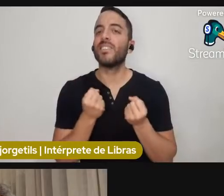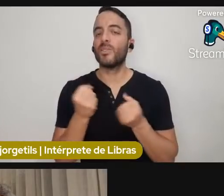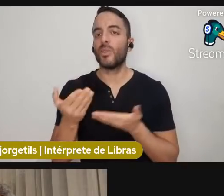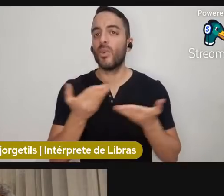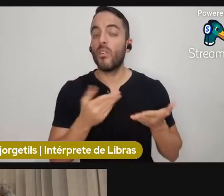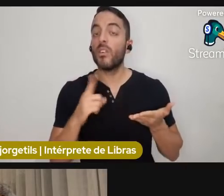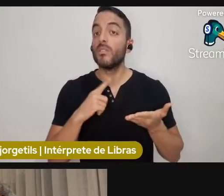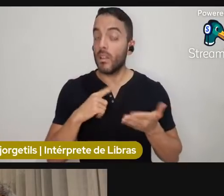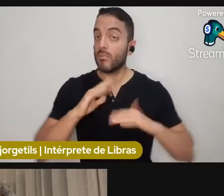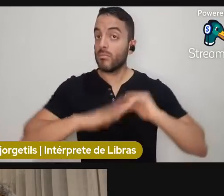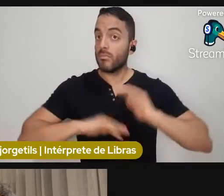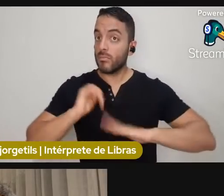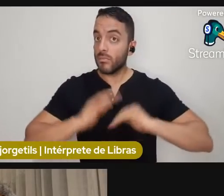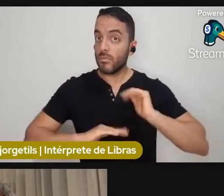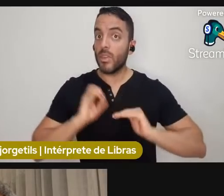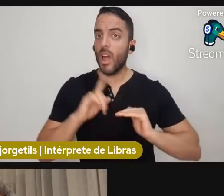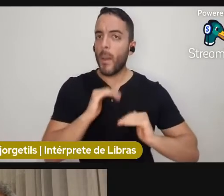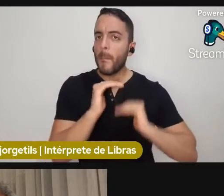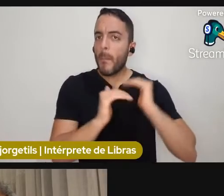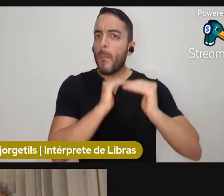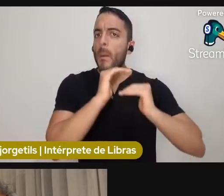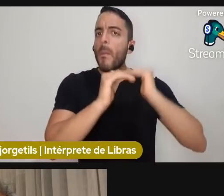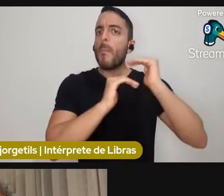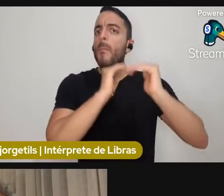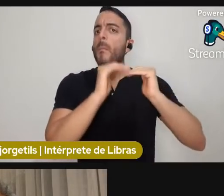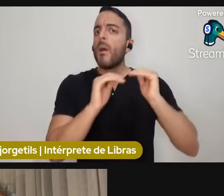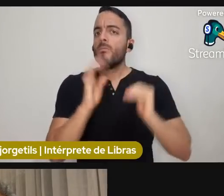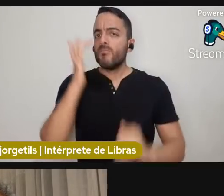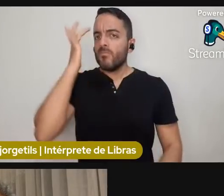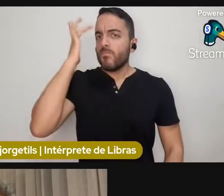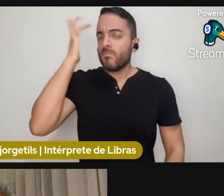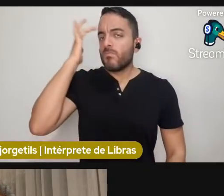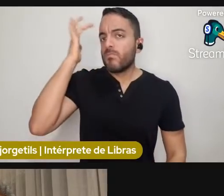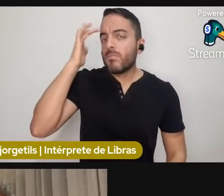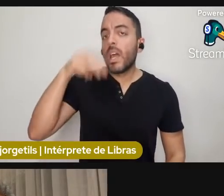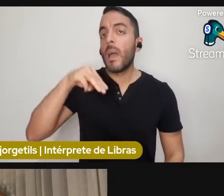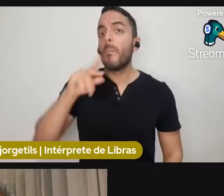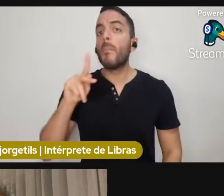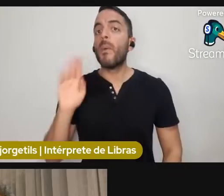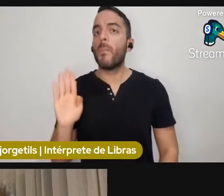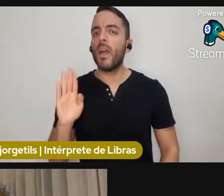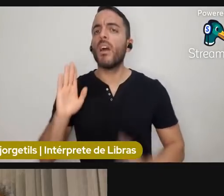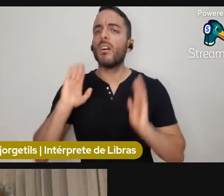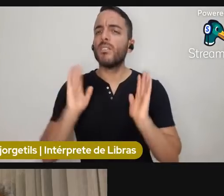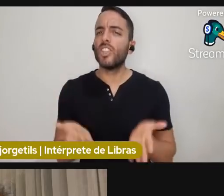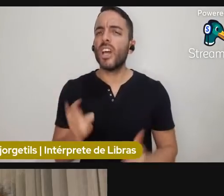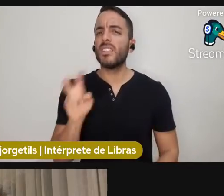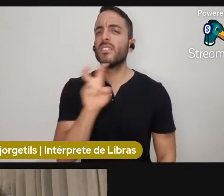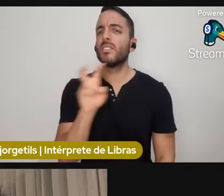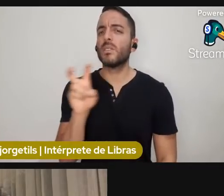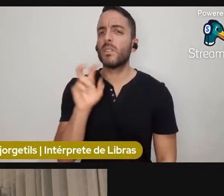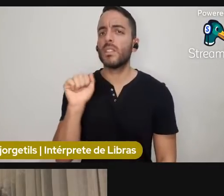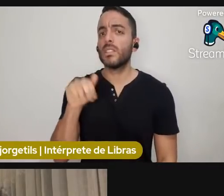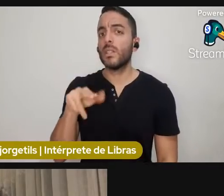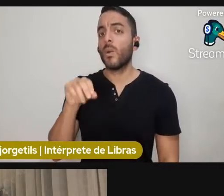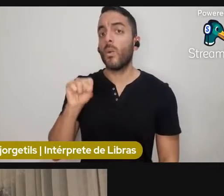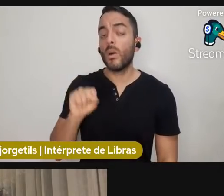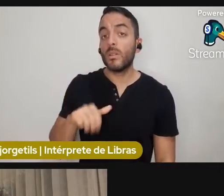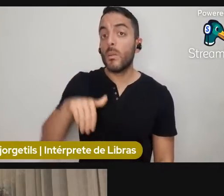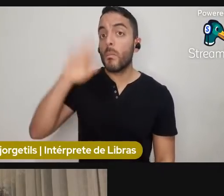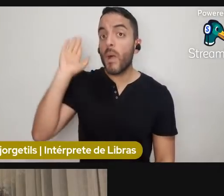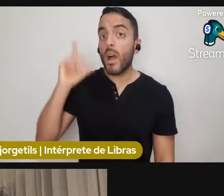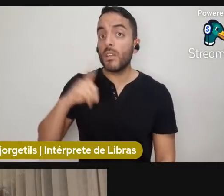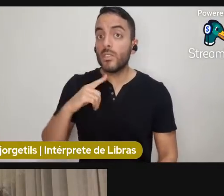constante de modernização da música popular brasileira. Ele está na cena há mais de 55 anos, ele tem desenvolvido uma das mais